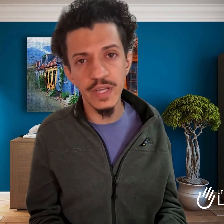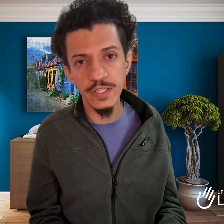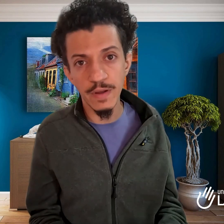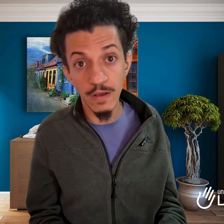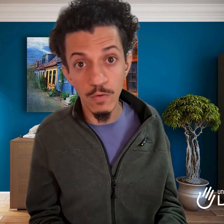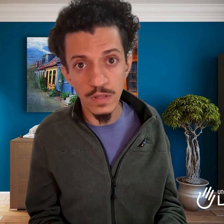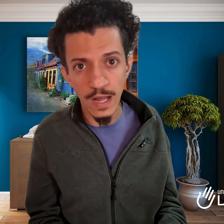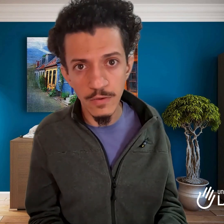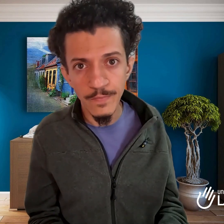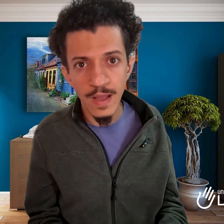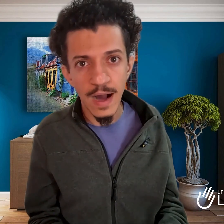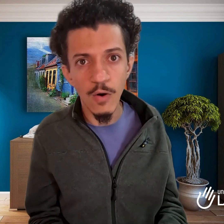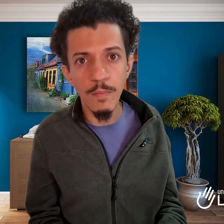em